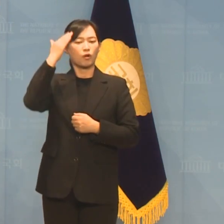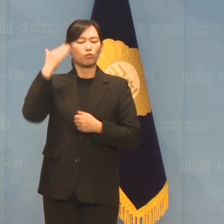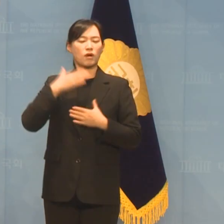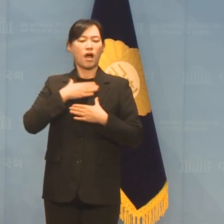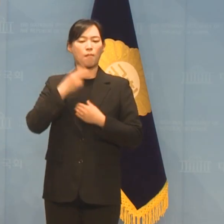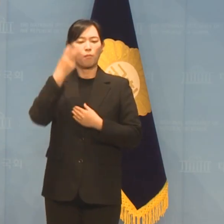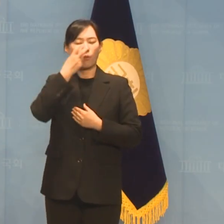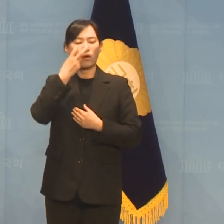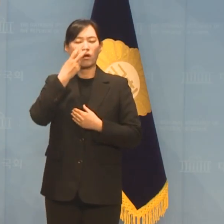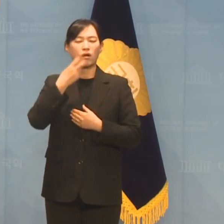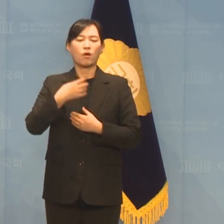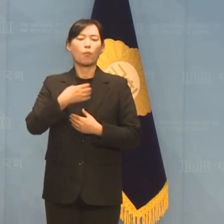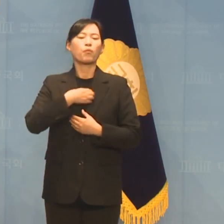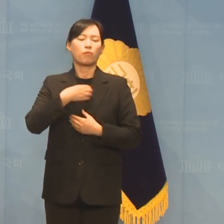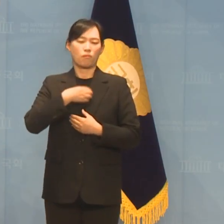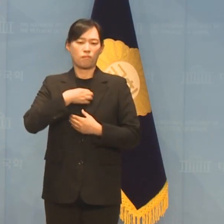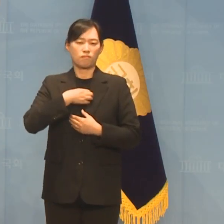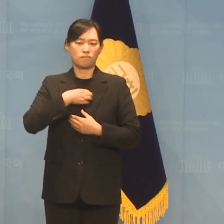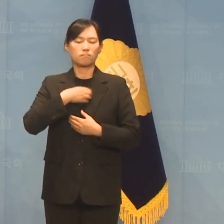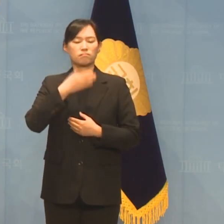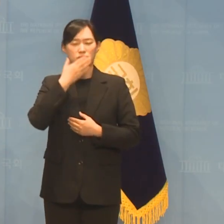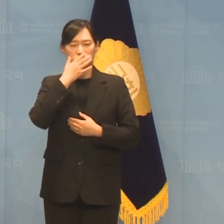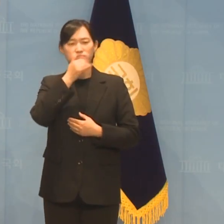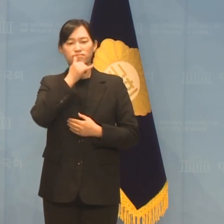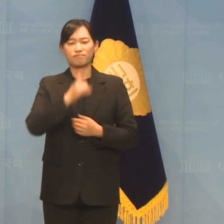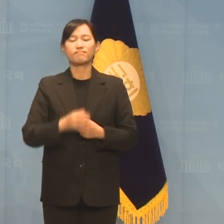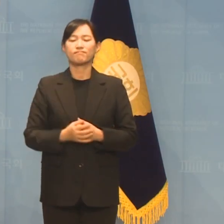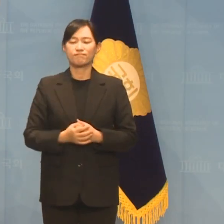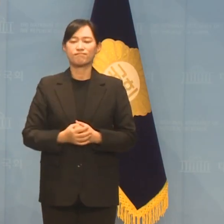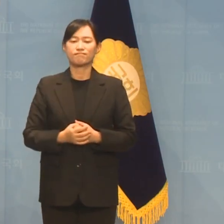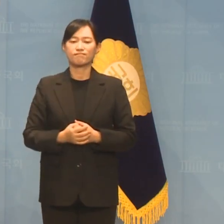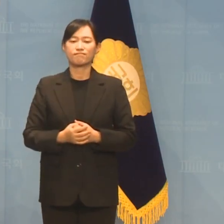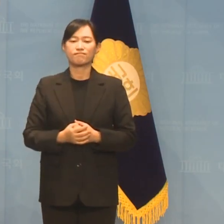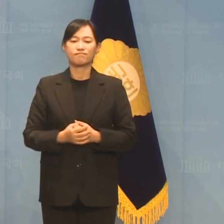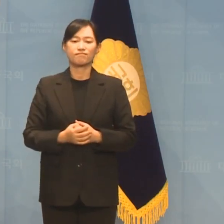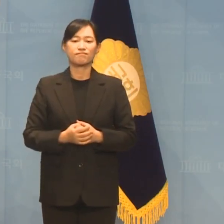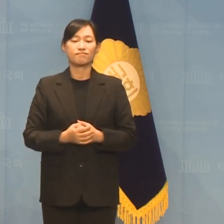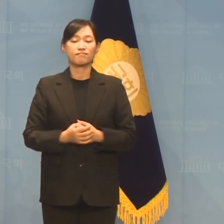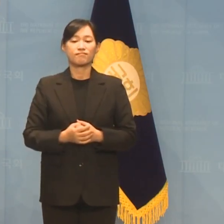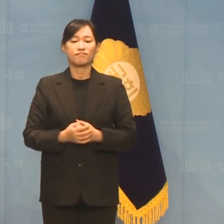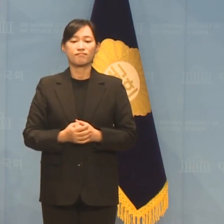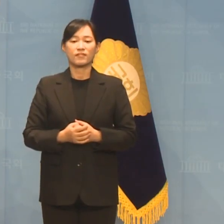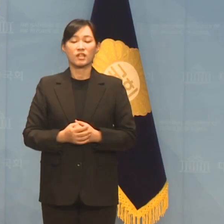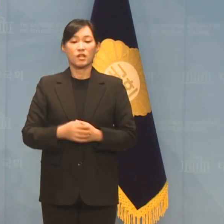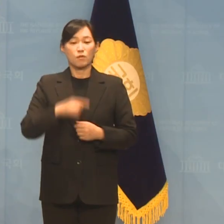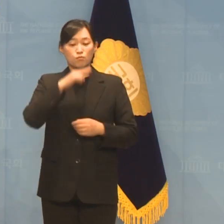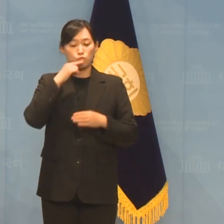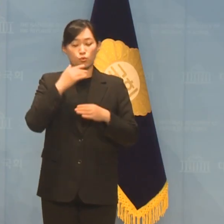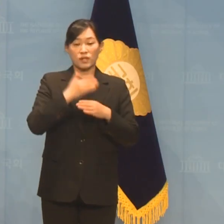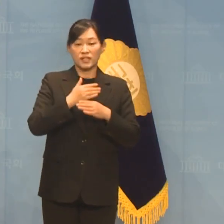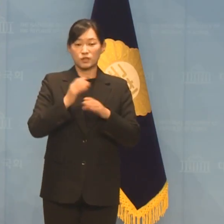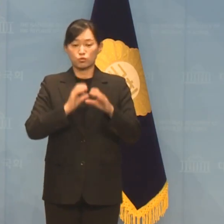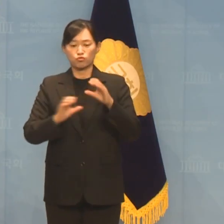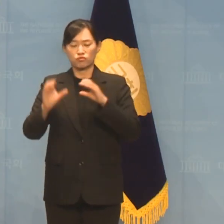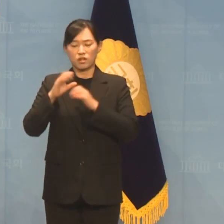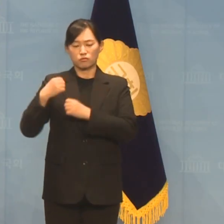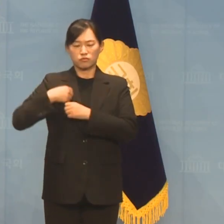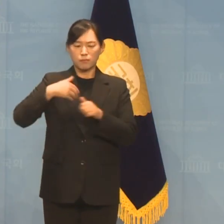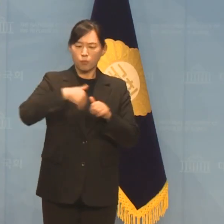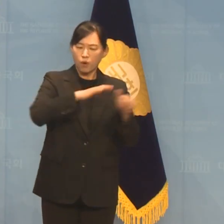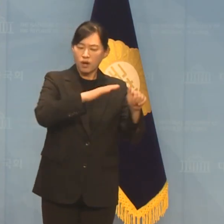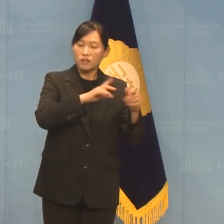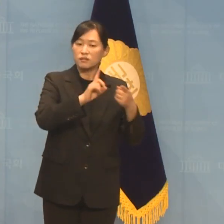직접적이고도 위협적인 악영향을 끼칠 수밖에 없기 때문입니다. 북한의 추가 파병 실태